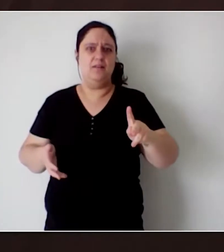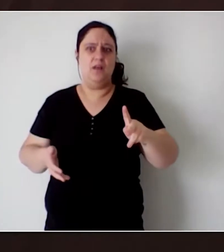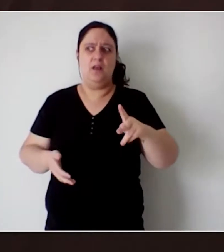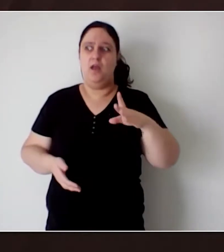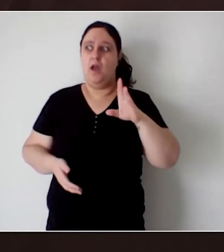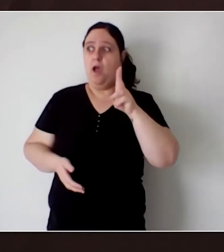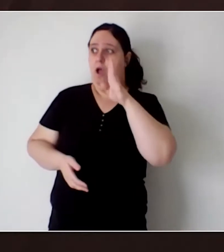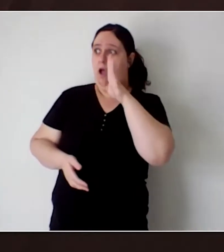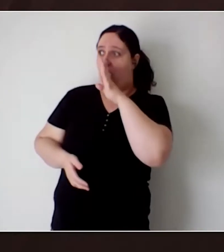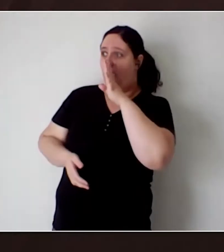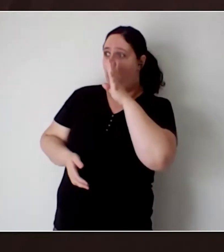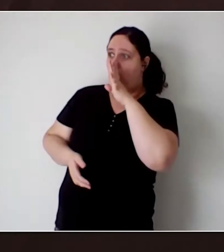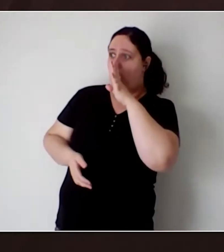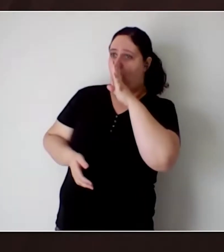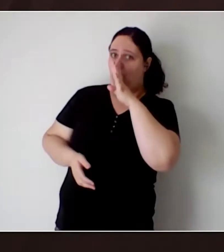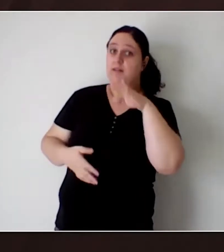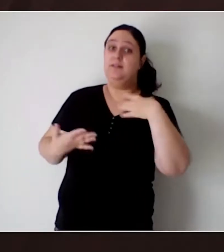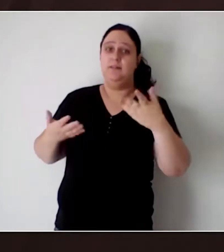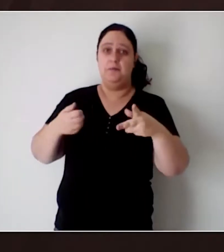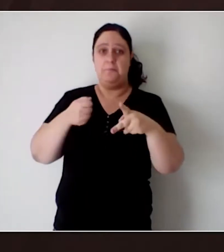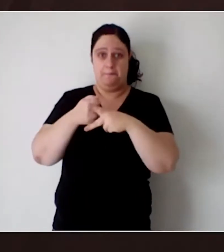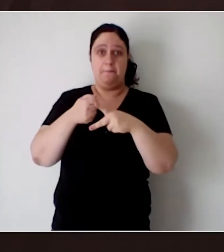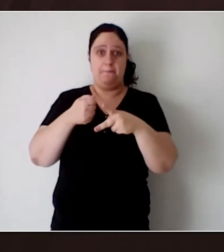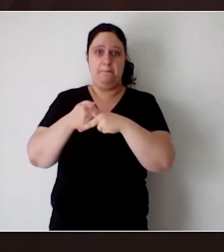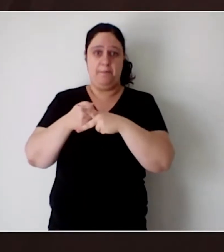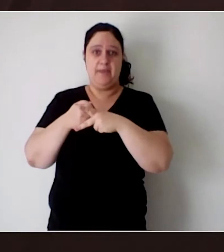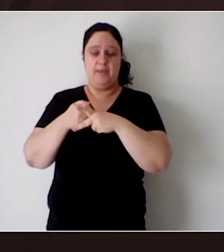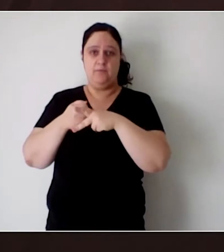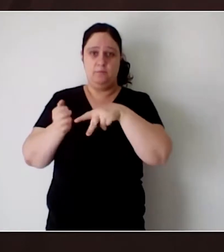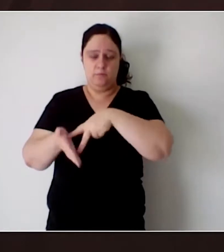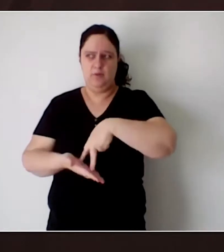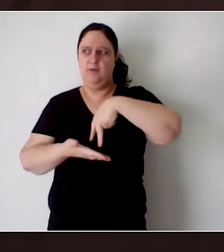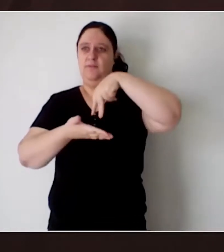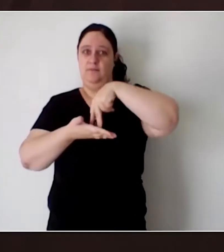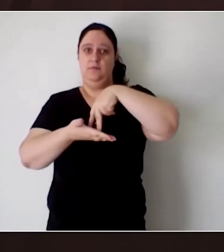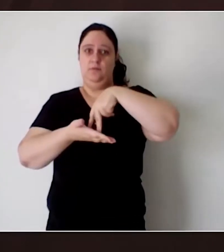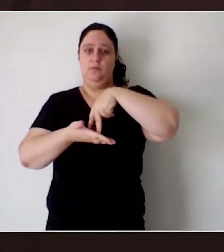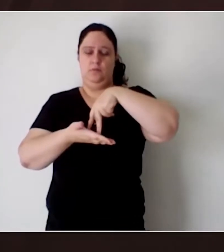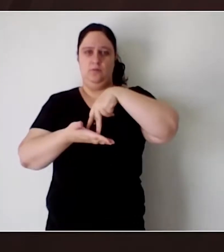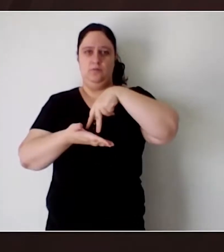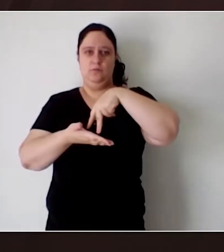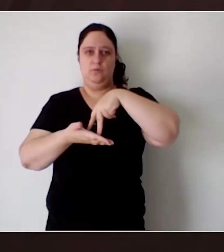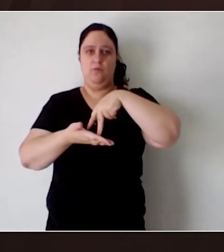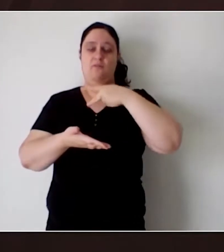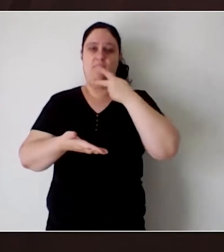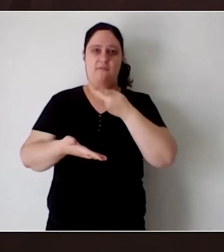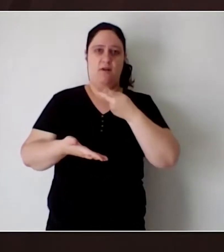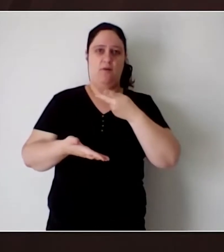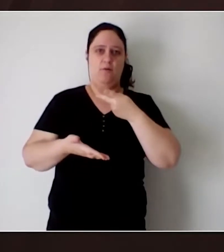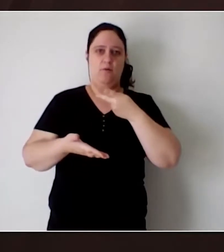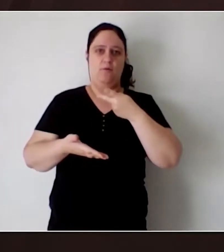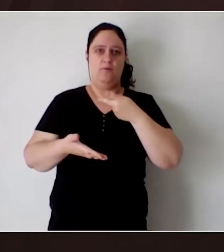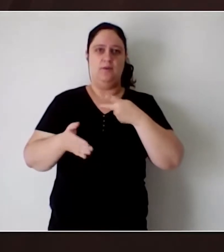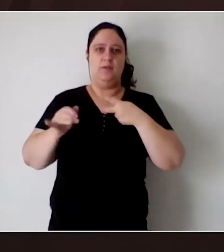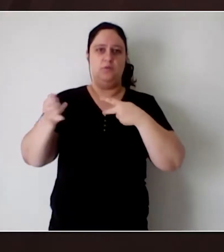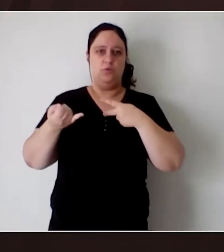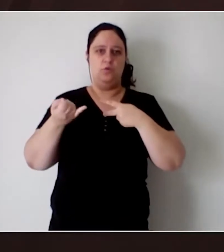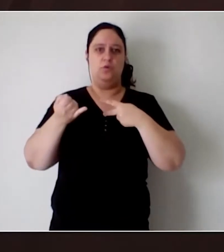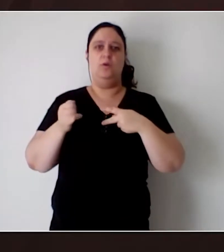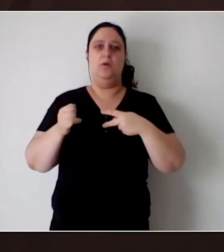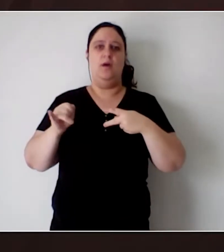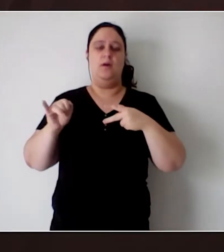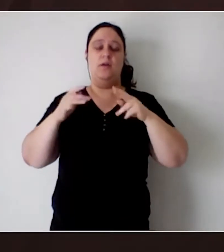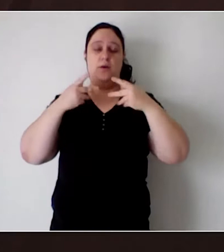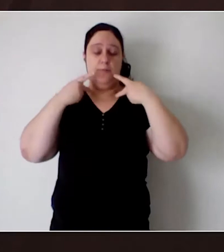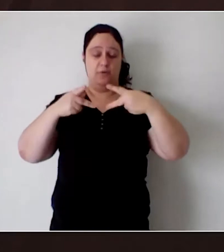os 11, disse que isso é o cumprimento do profeta Joel, de que nos últimos dias Deus derramaria